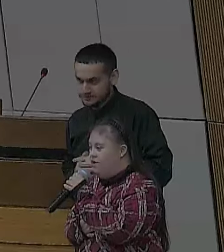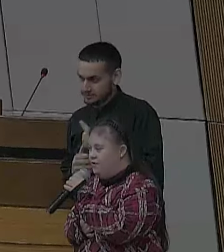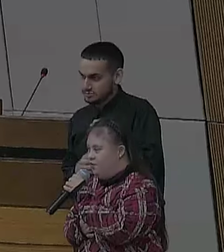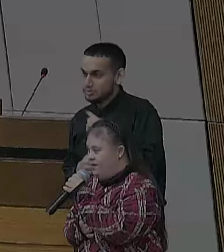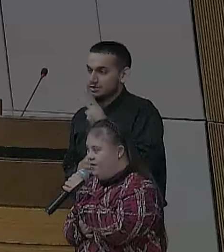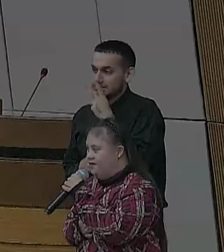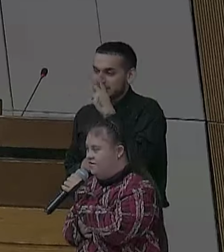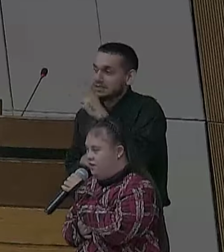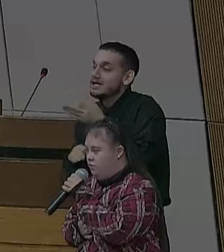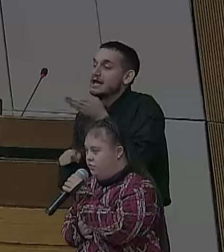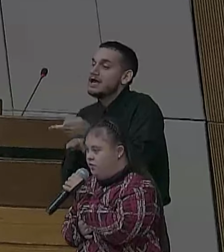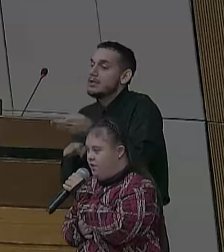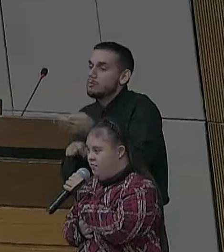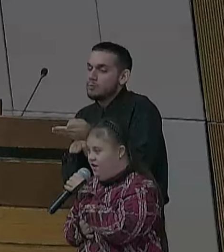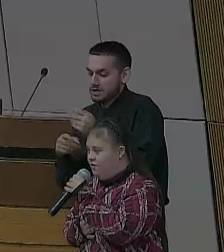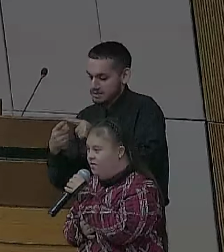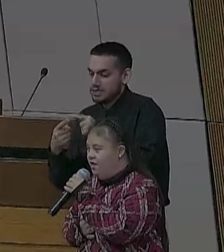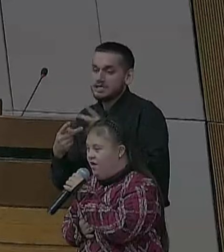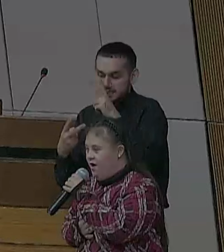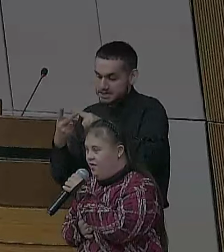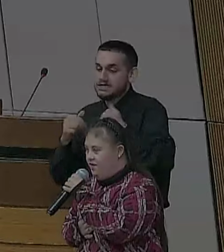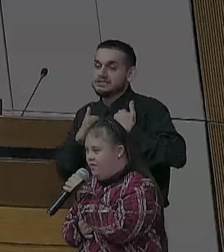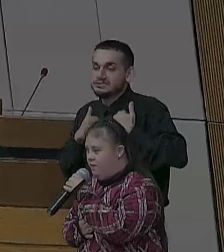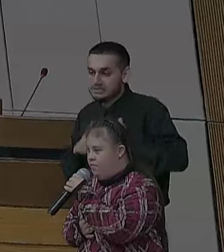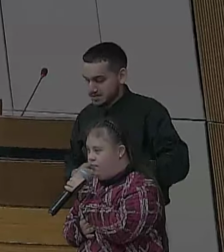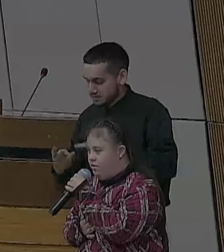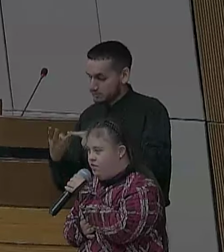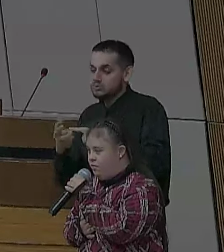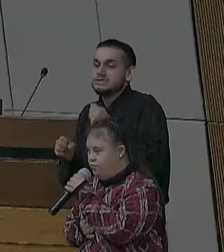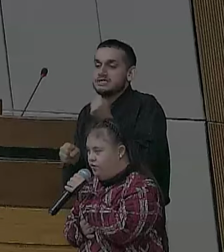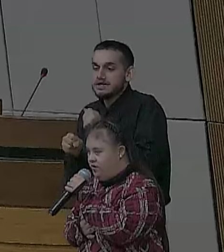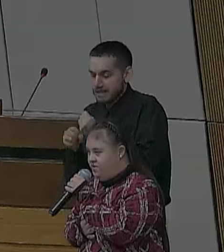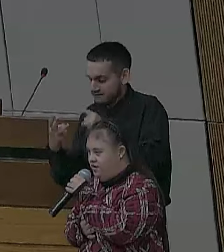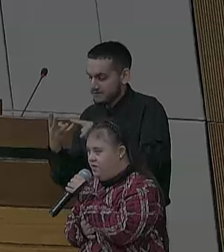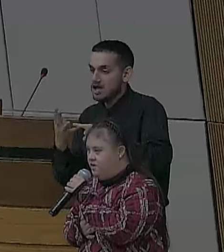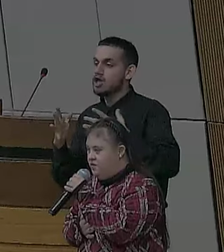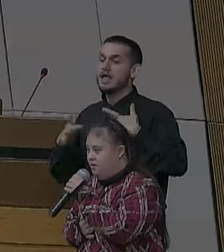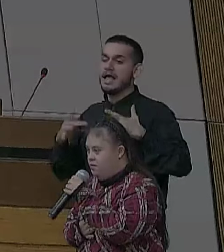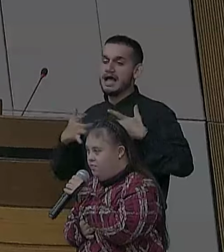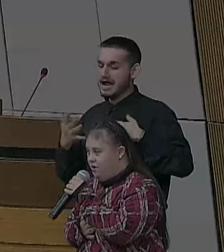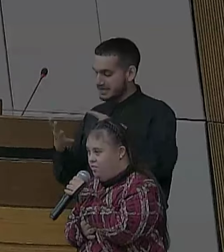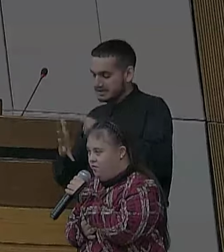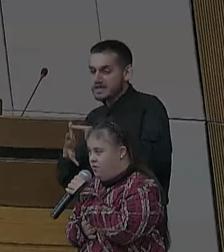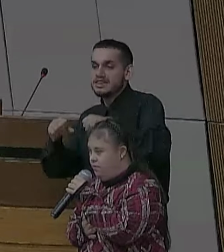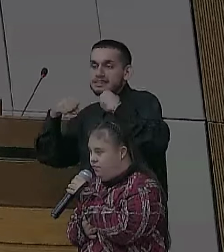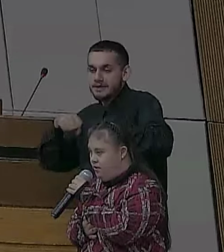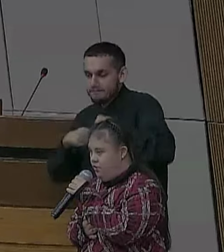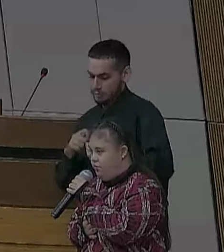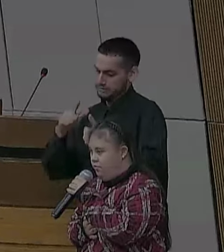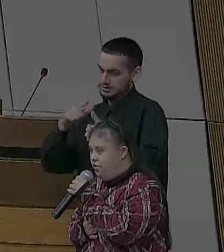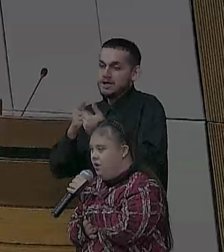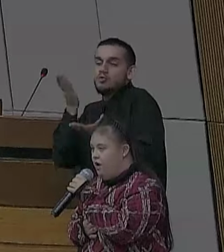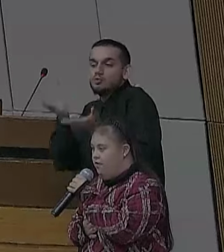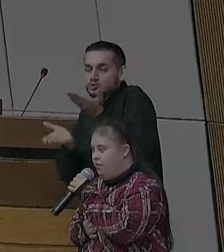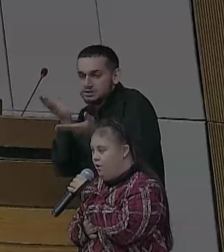Queremos Escuela, Salud, Trabajo, Arte, Deporte, Justicia, Respeto, Disciplina y